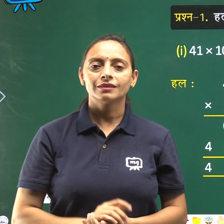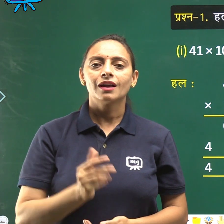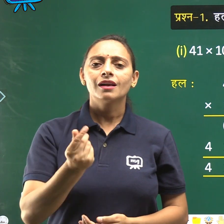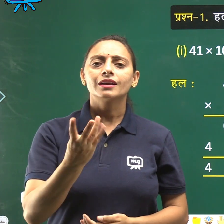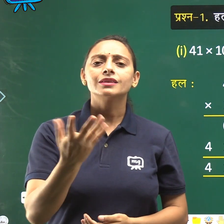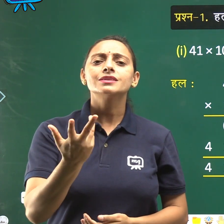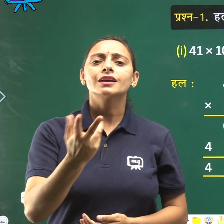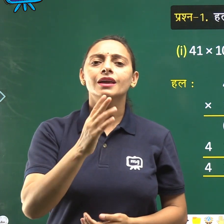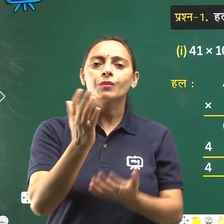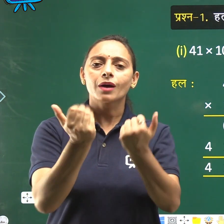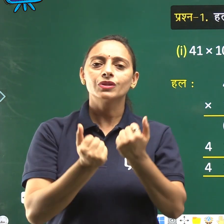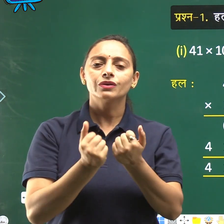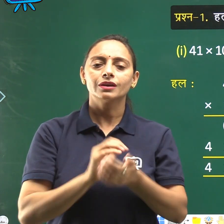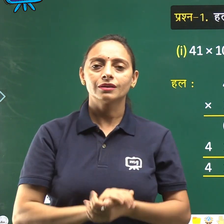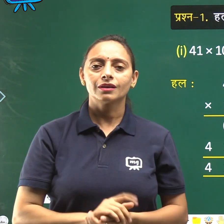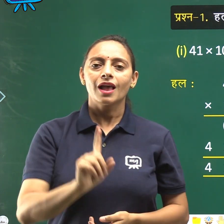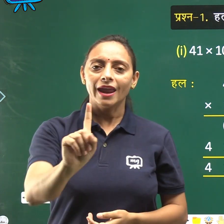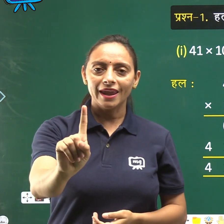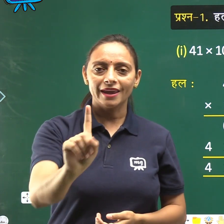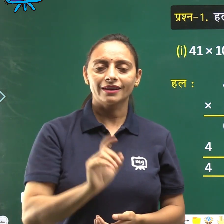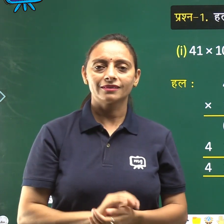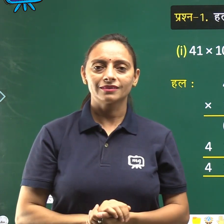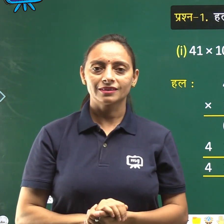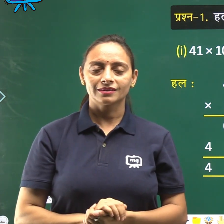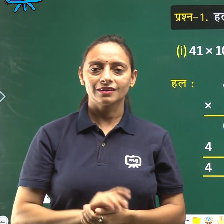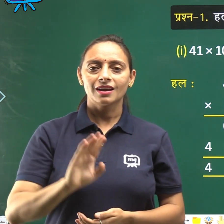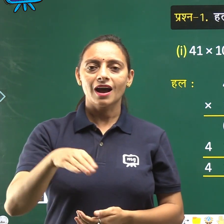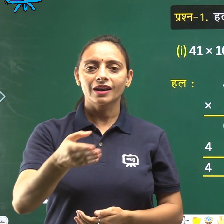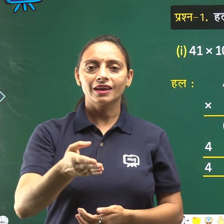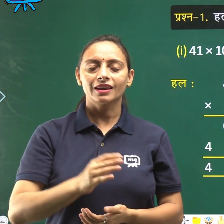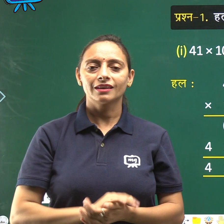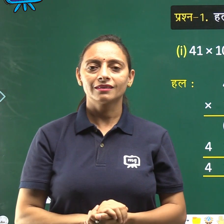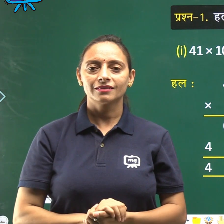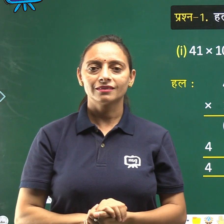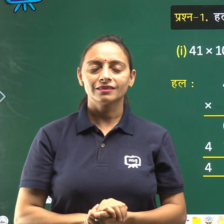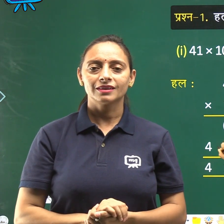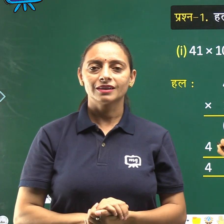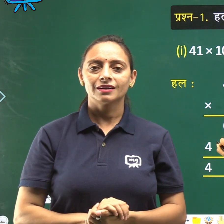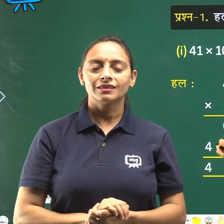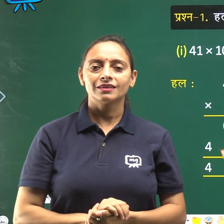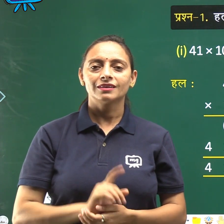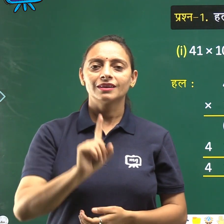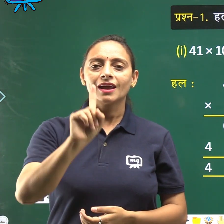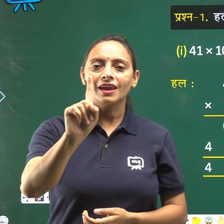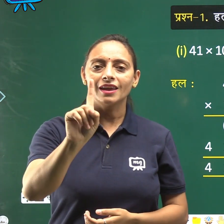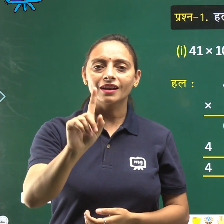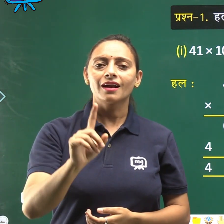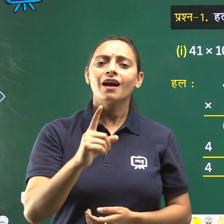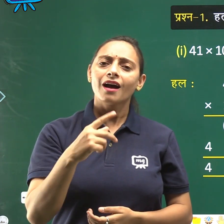कितनी संख्या प्राप्त हुई? 1। आगे 1 अकेला 4